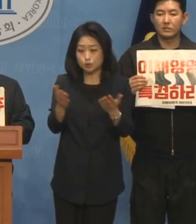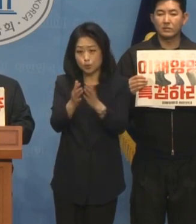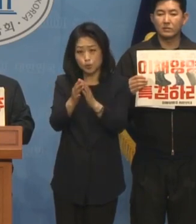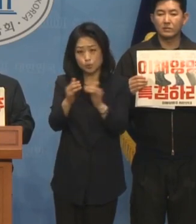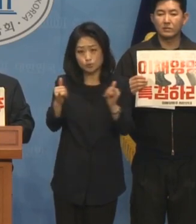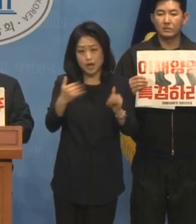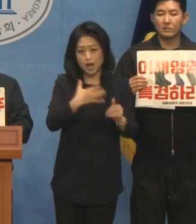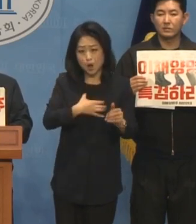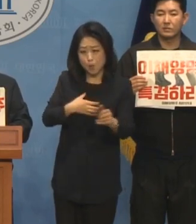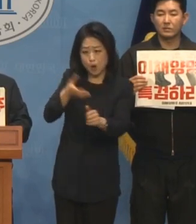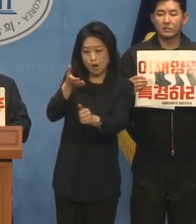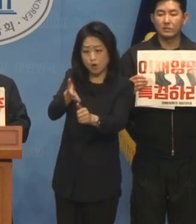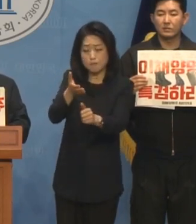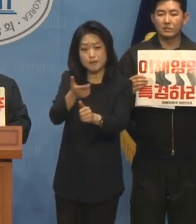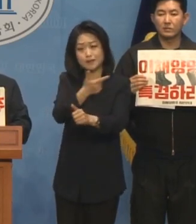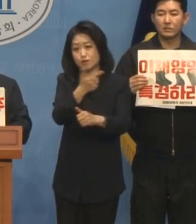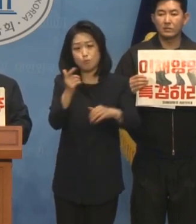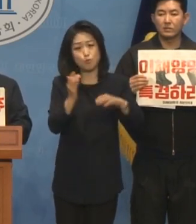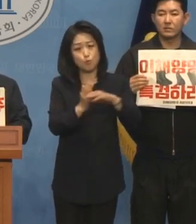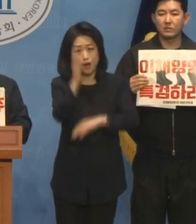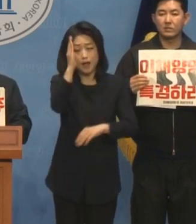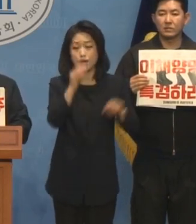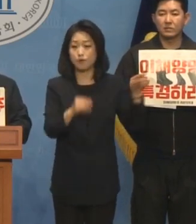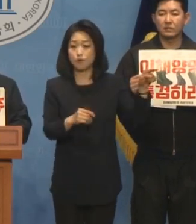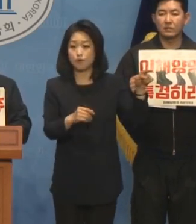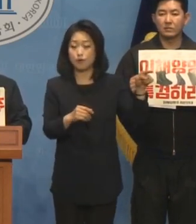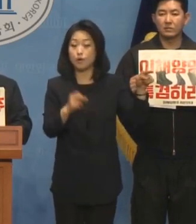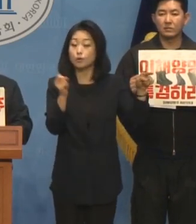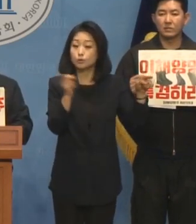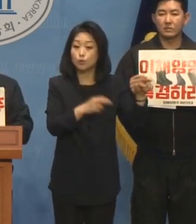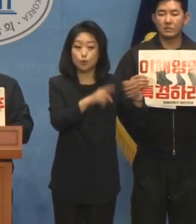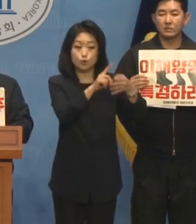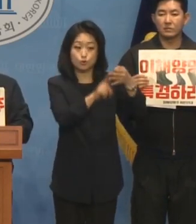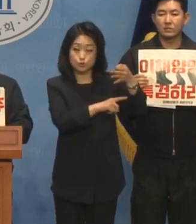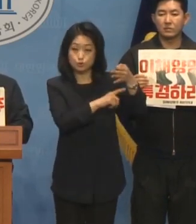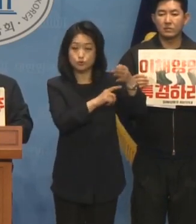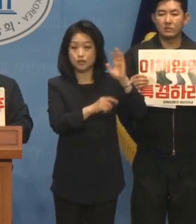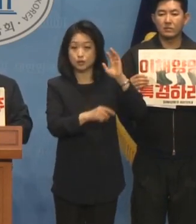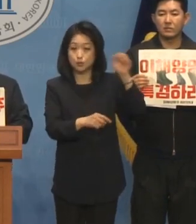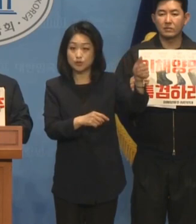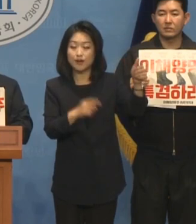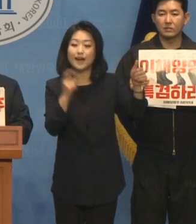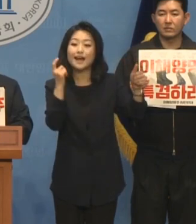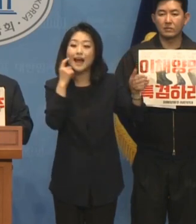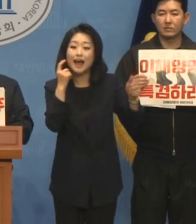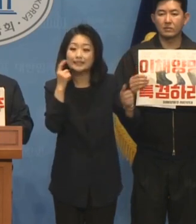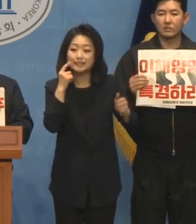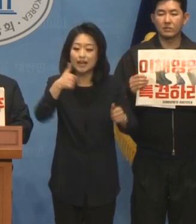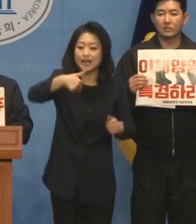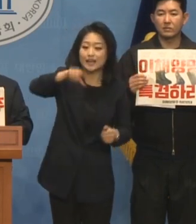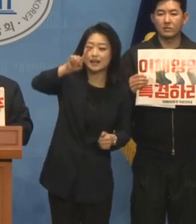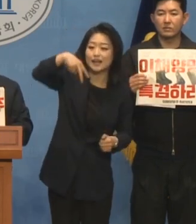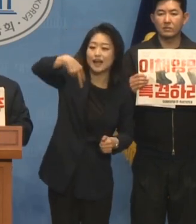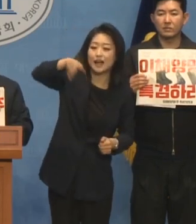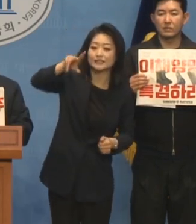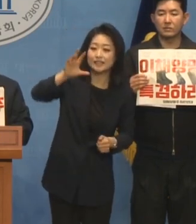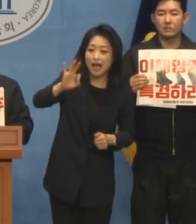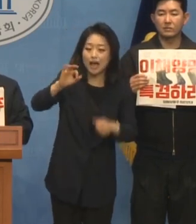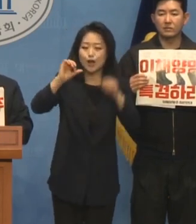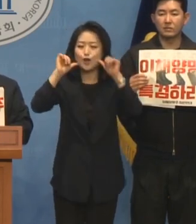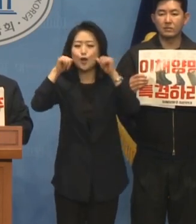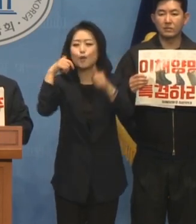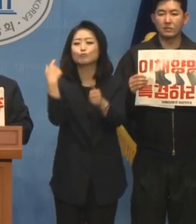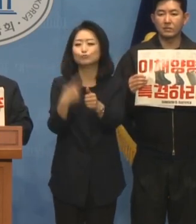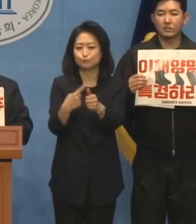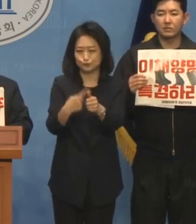심각합니다 또 가상으로 윤성일 대통령을 풍자한 방송 거기에 보시면 가상이라고 써 놨습니다